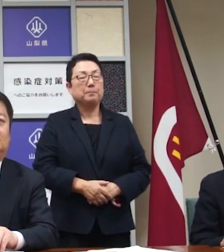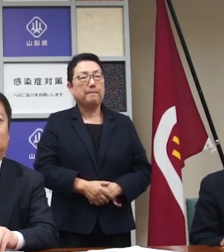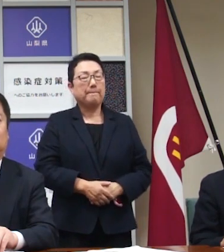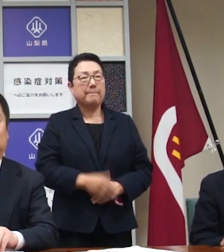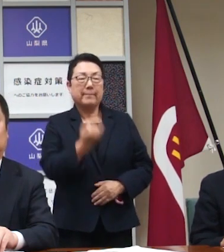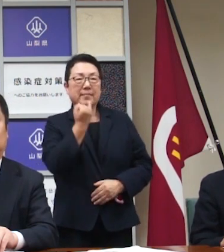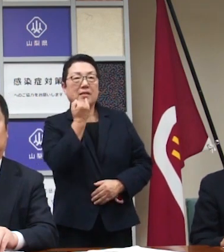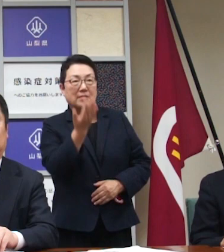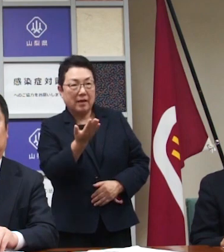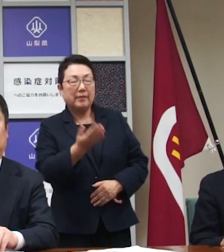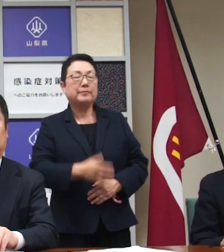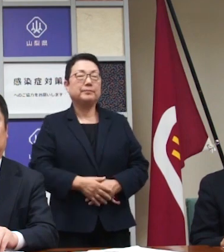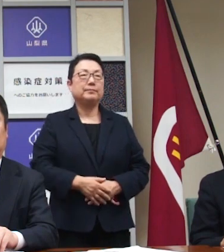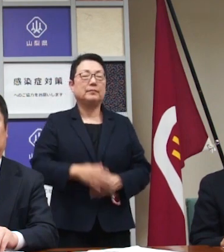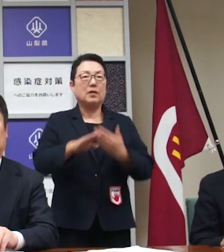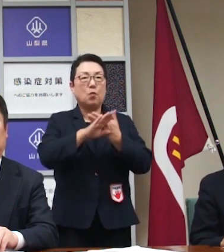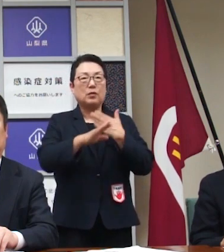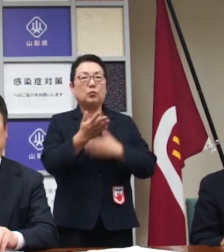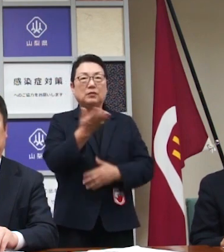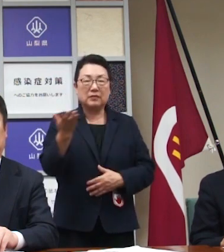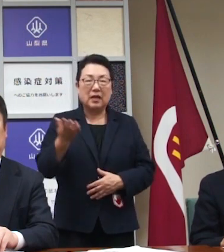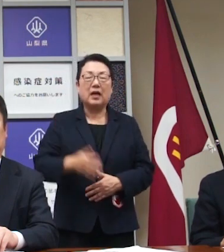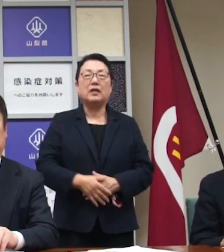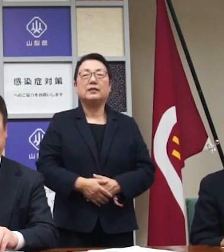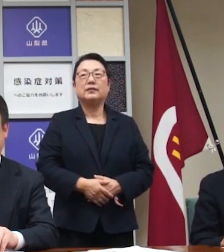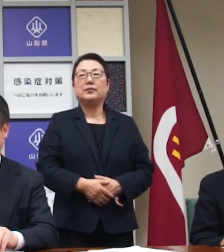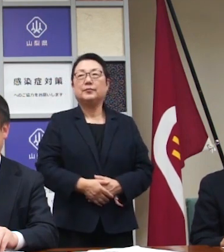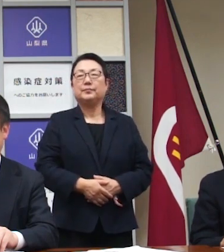よろしいですか。他に